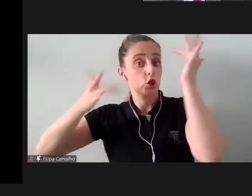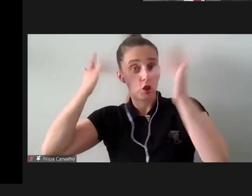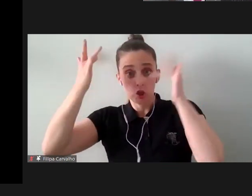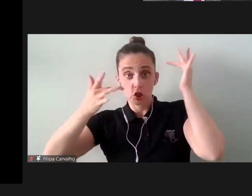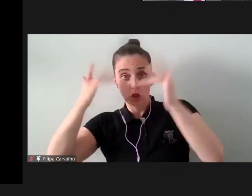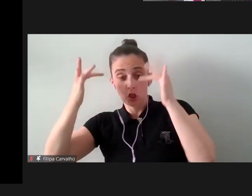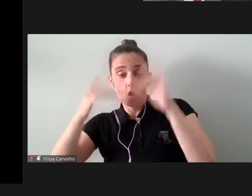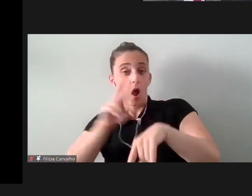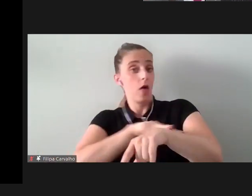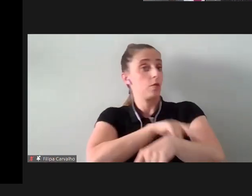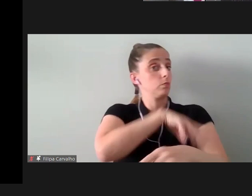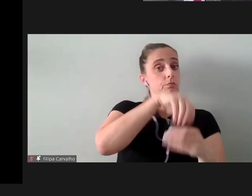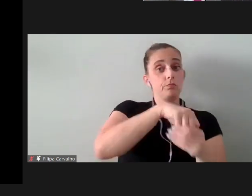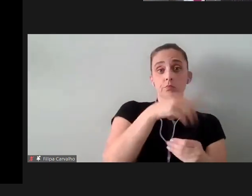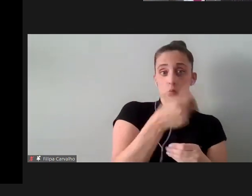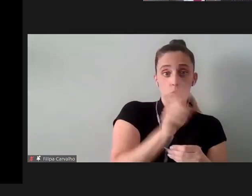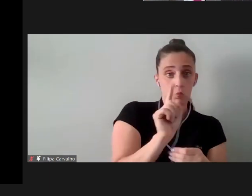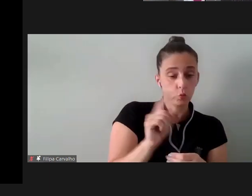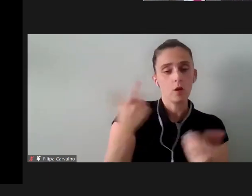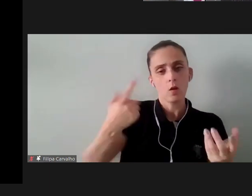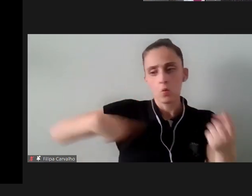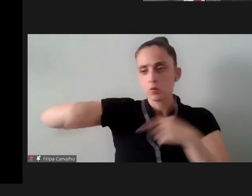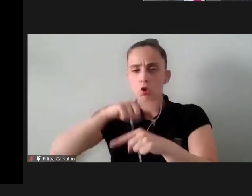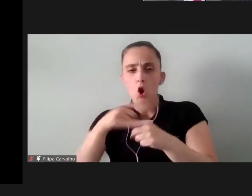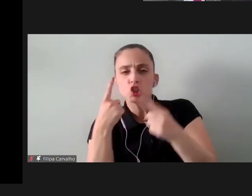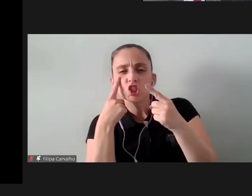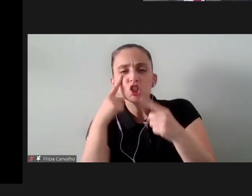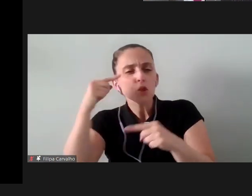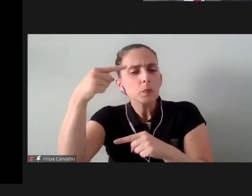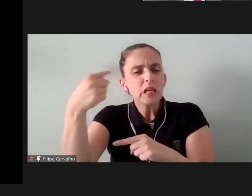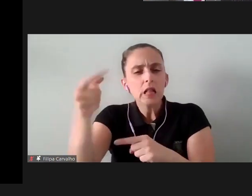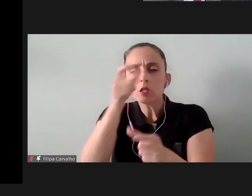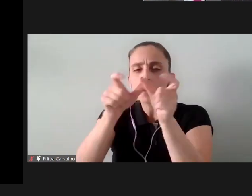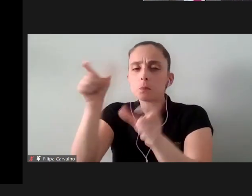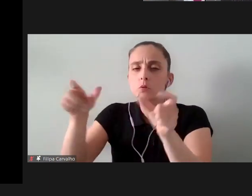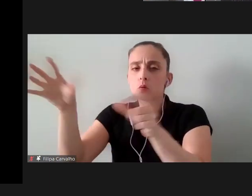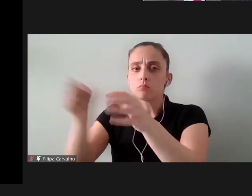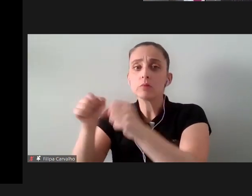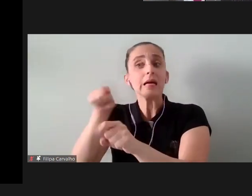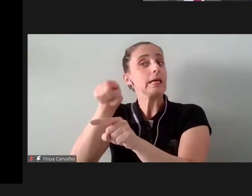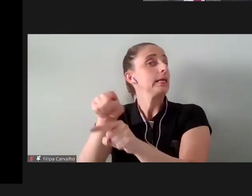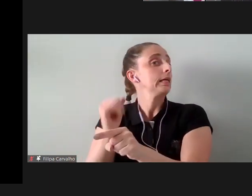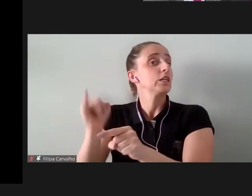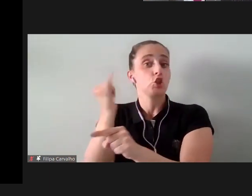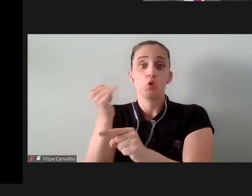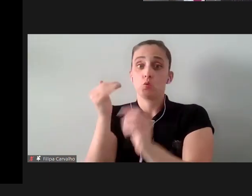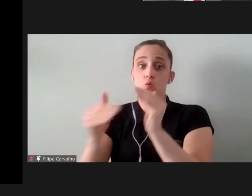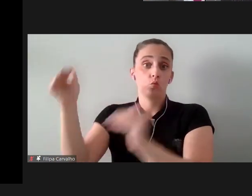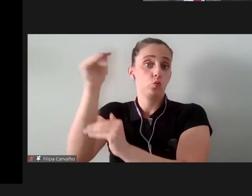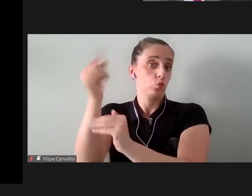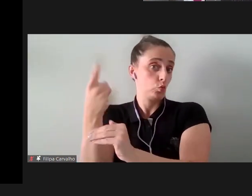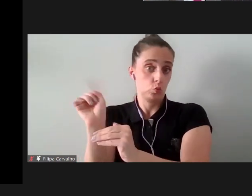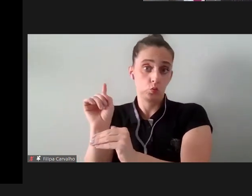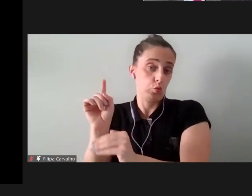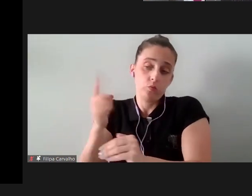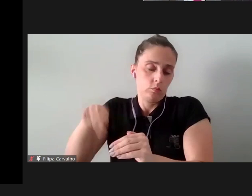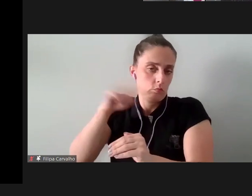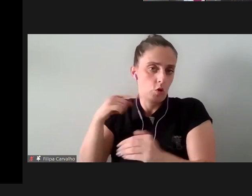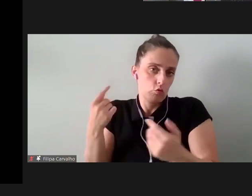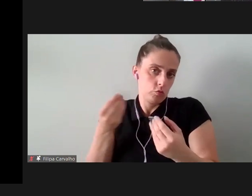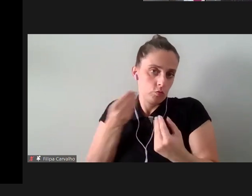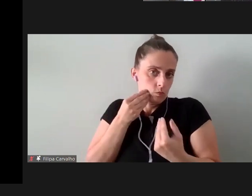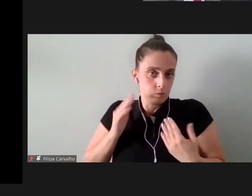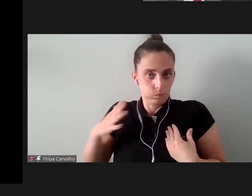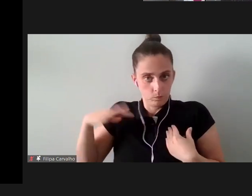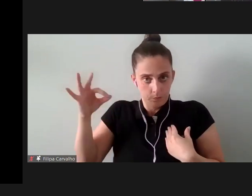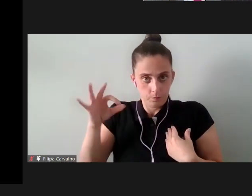existe dentro da administração e fomos procurar especialistas, e aqui não envolvemos instituições de ensino superior, por opção, e na verdade